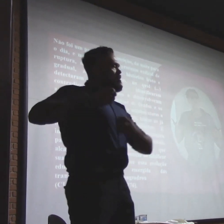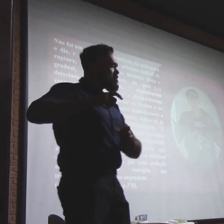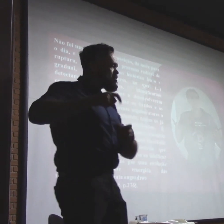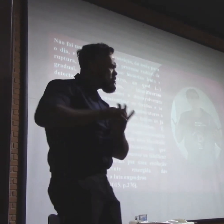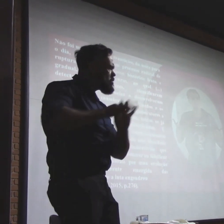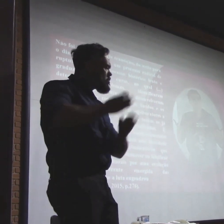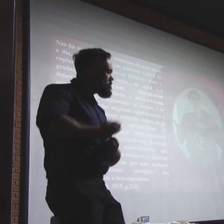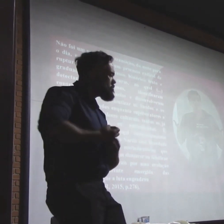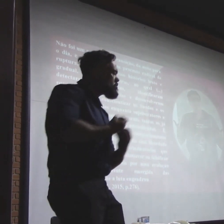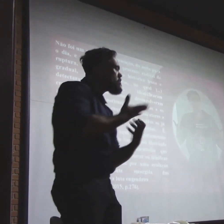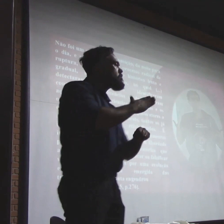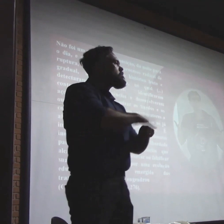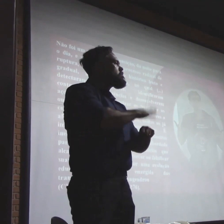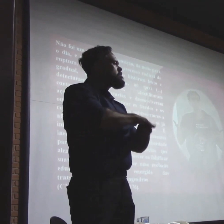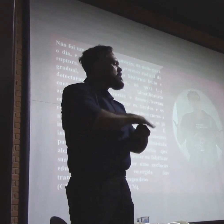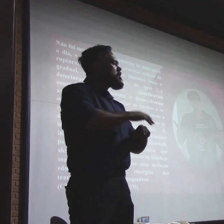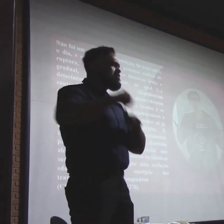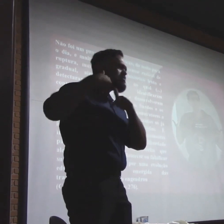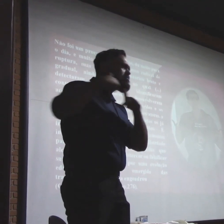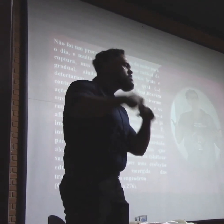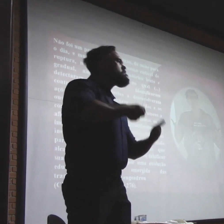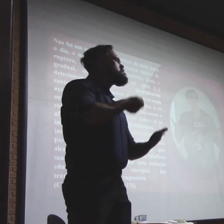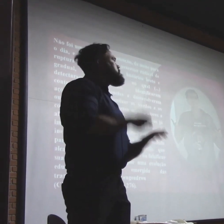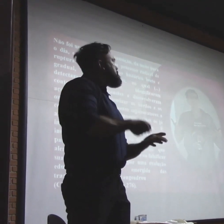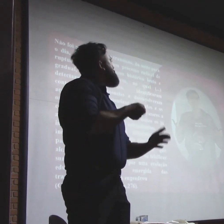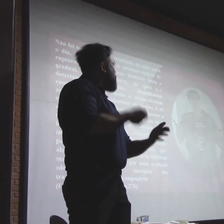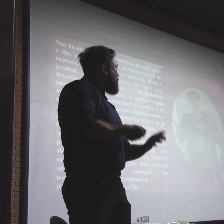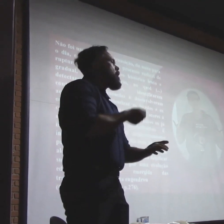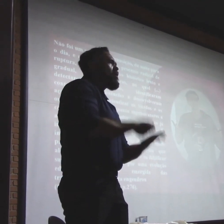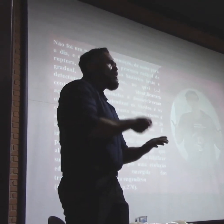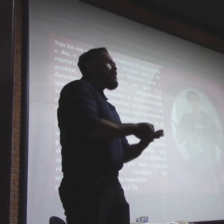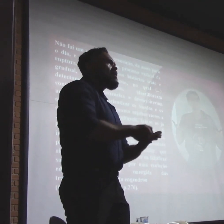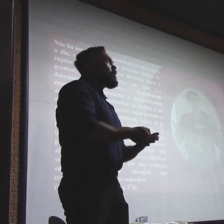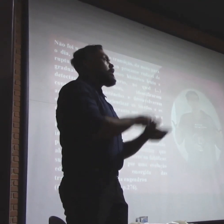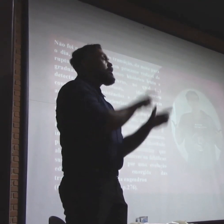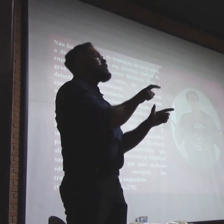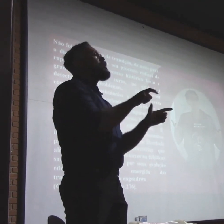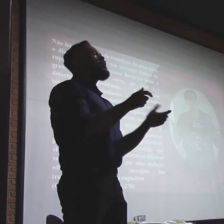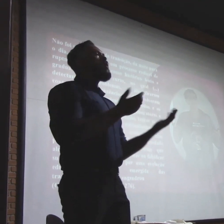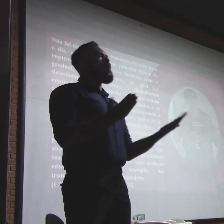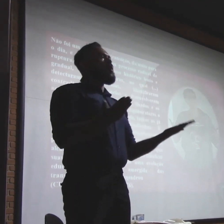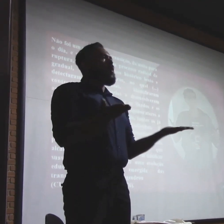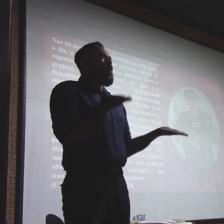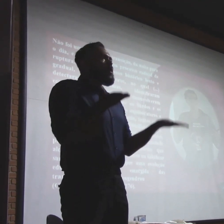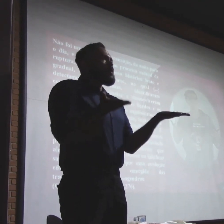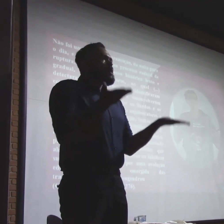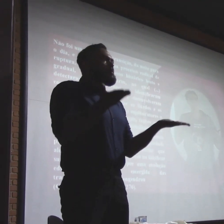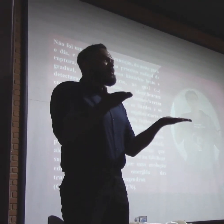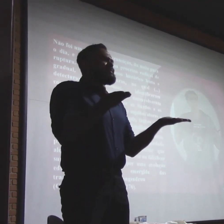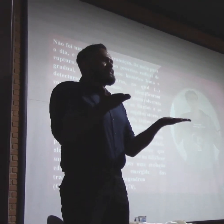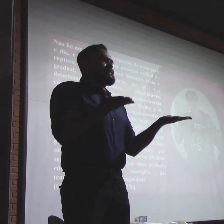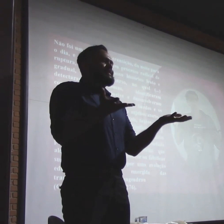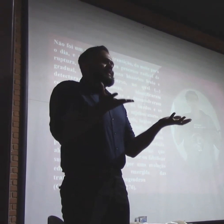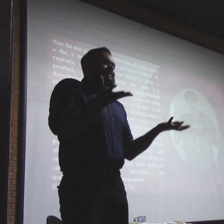ações reivindicatórias que alcancem o equilíbrio sem distorcer ou falsificar